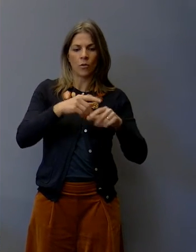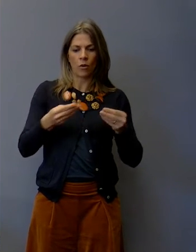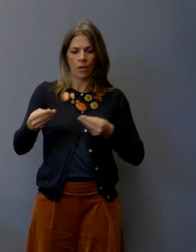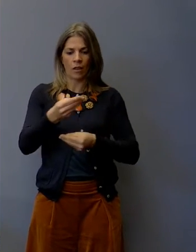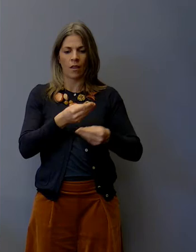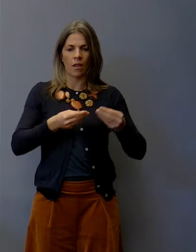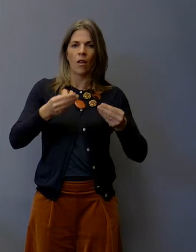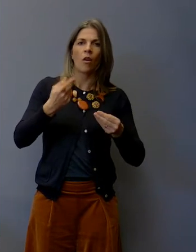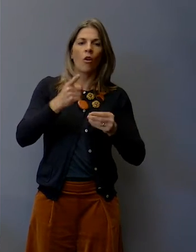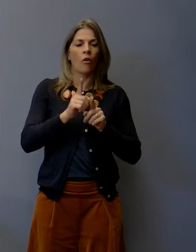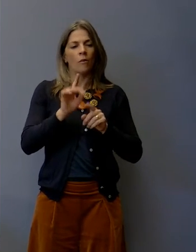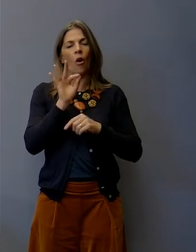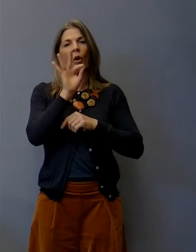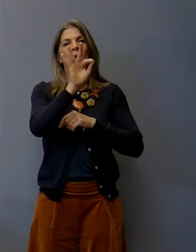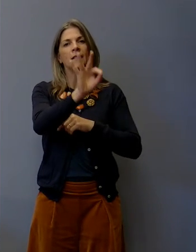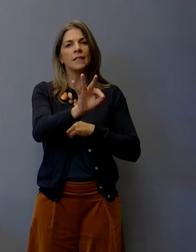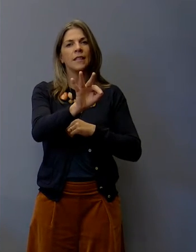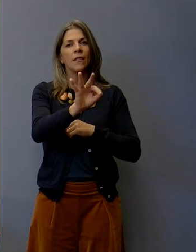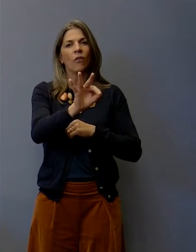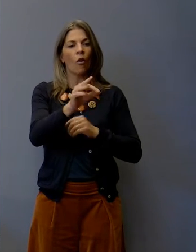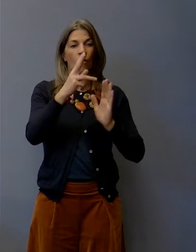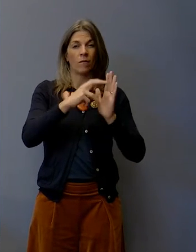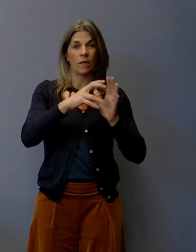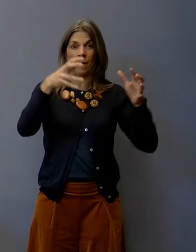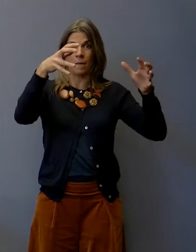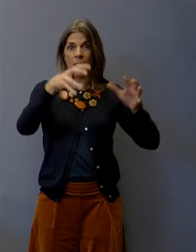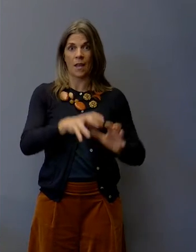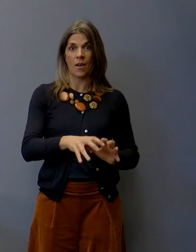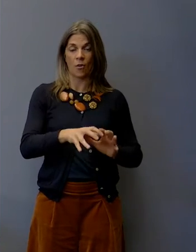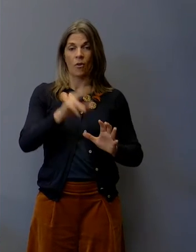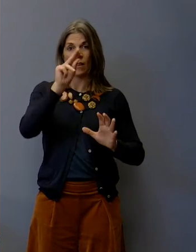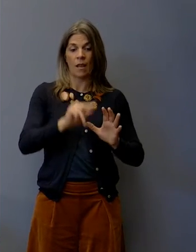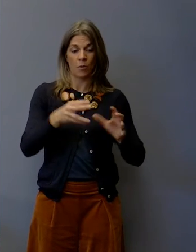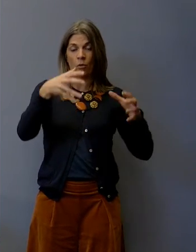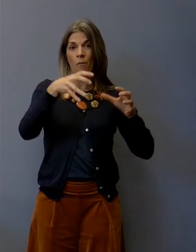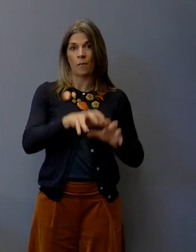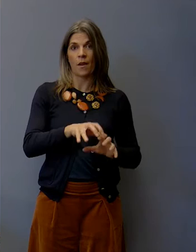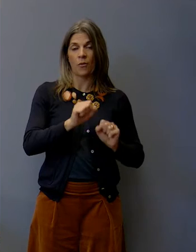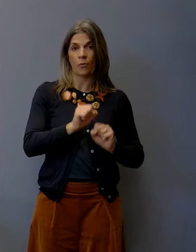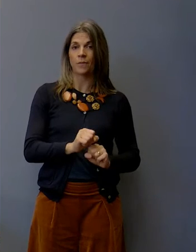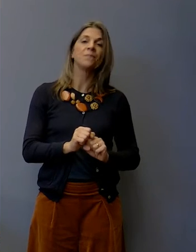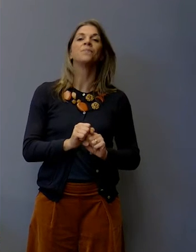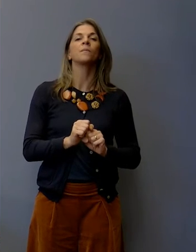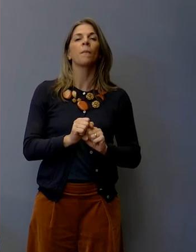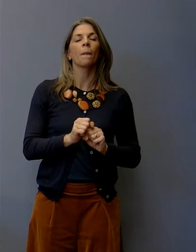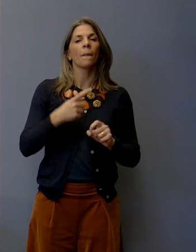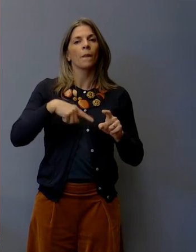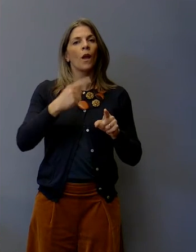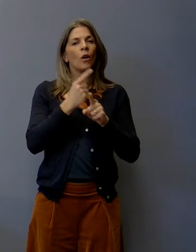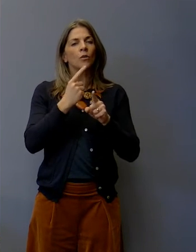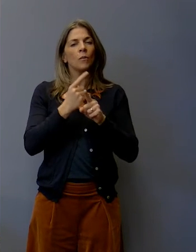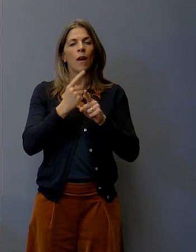grave finanziario con minori interessi dovuti alla diminuzione del rischio dobbiamo riconsiderare con una non comune e sociale